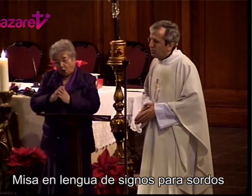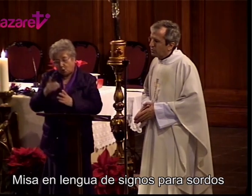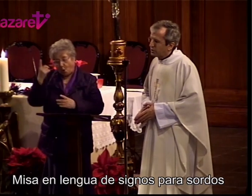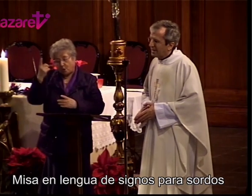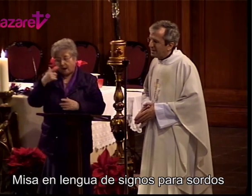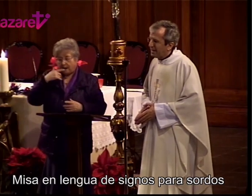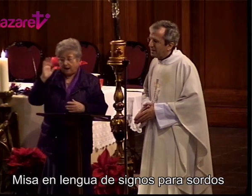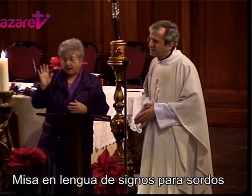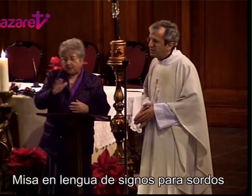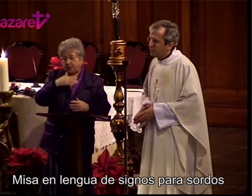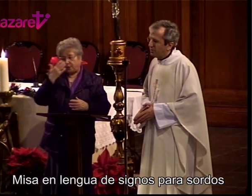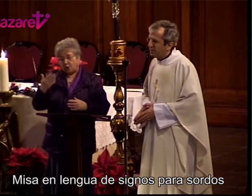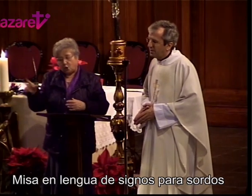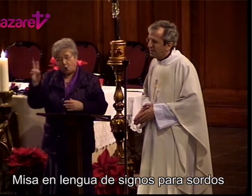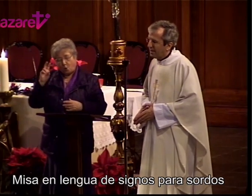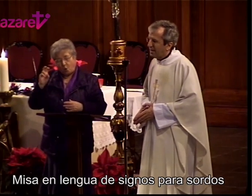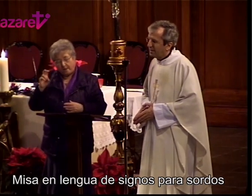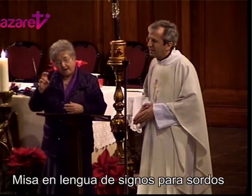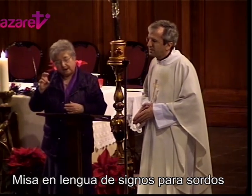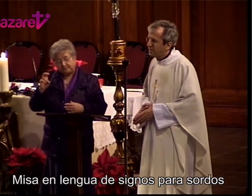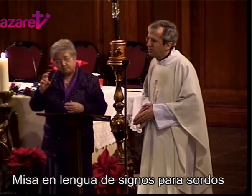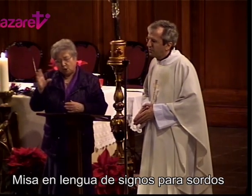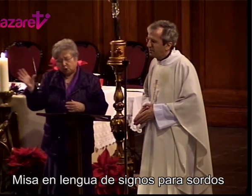Todos, cantad al Señor, cantad al Señor.